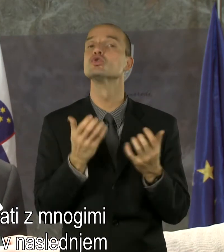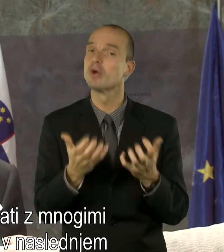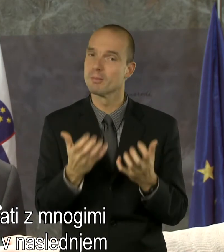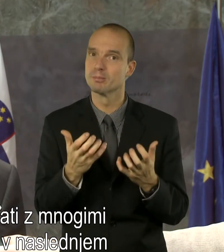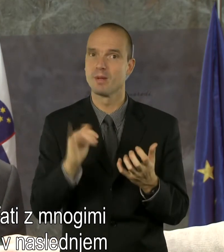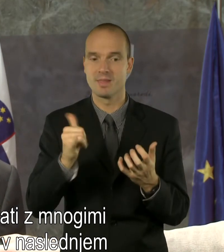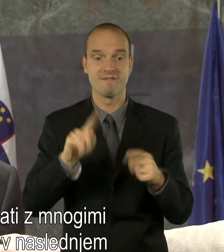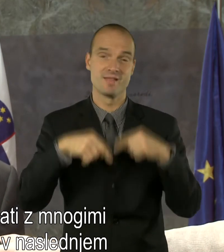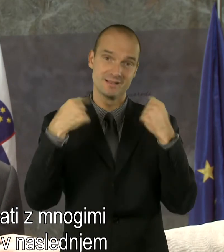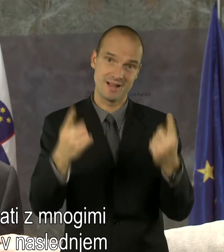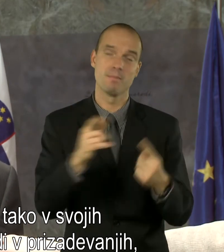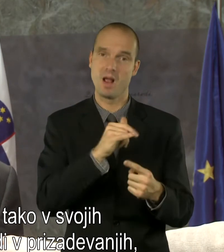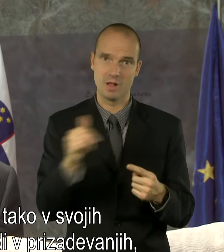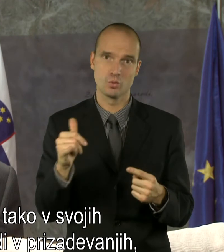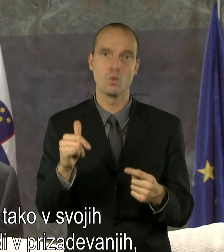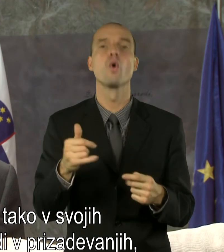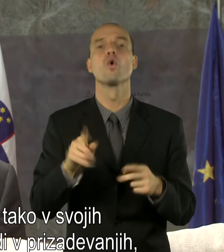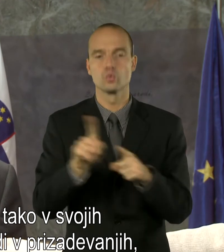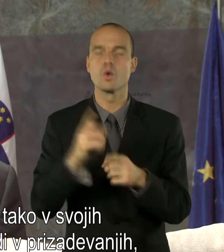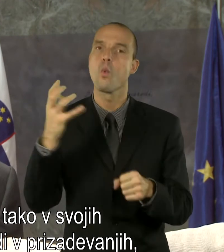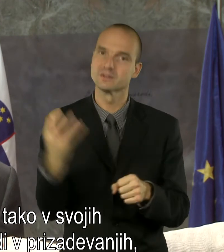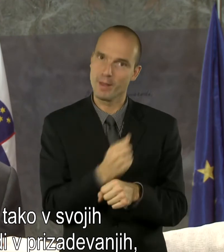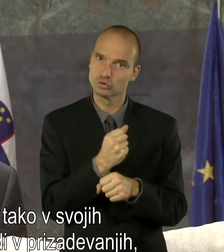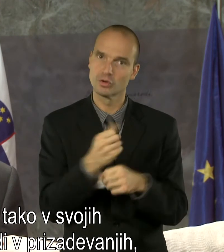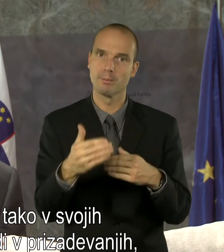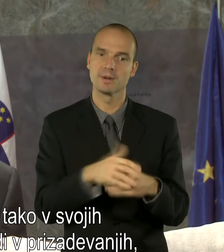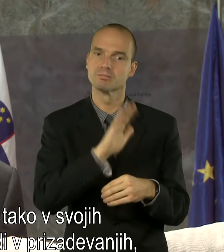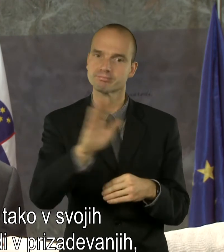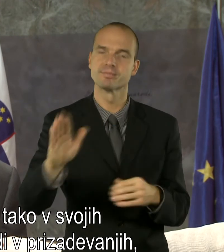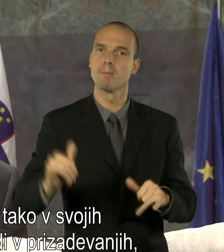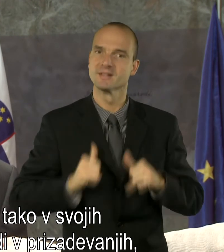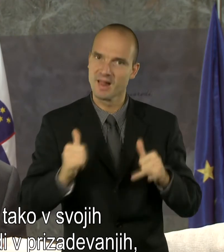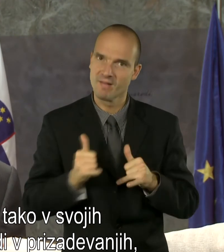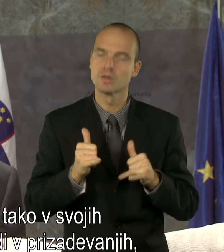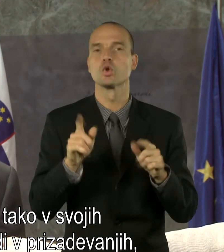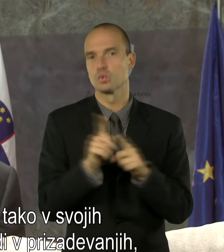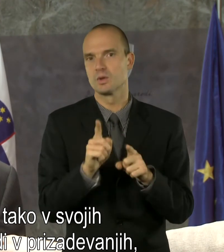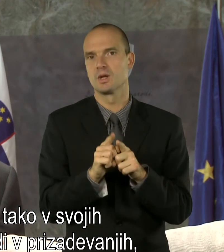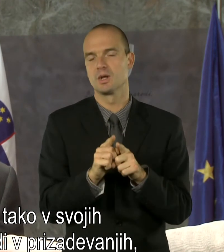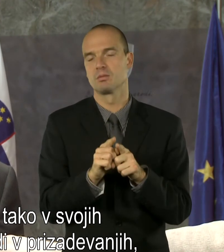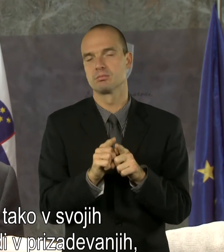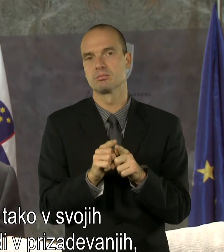in želim si, da bi v naslednjem letu bili uspešni tako pri svojih prizadevanjih, kot